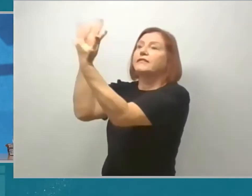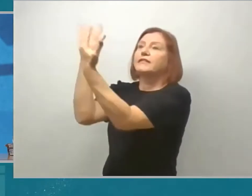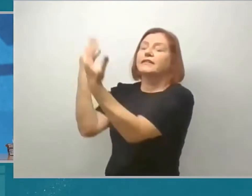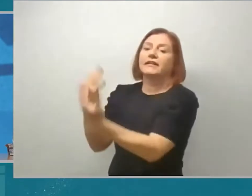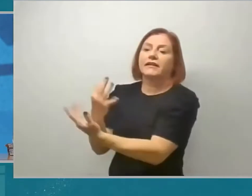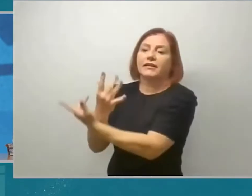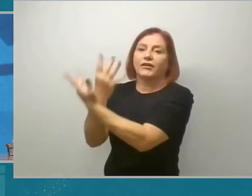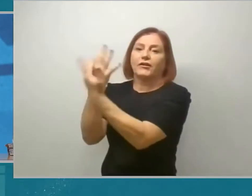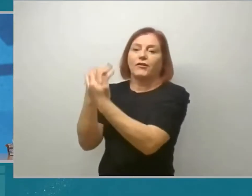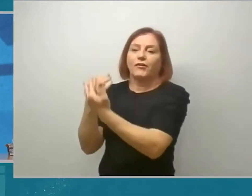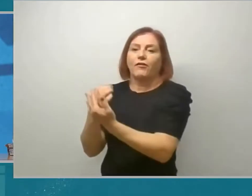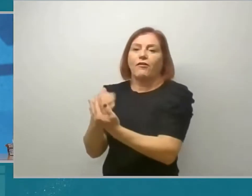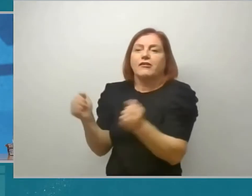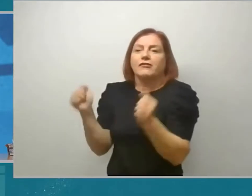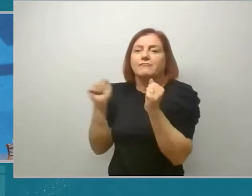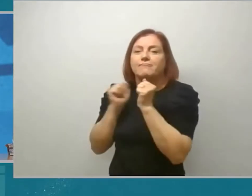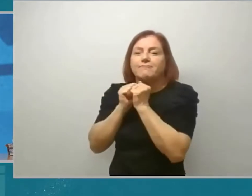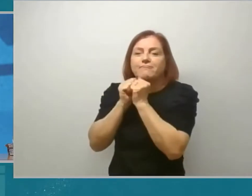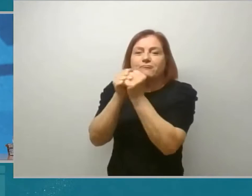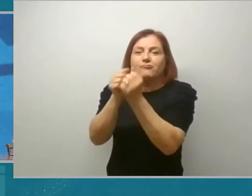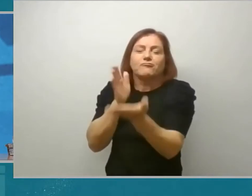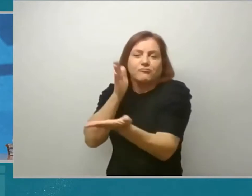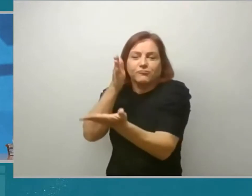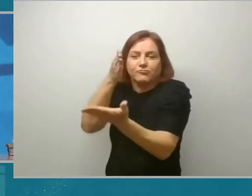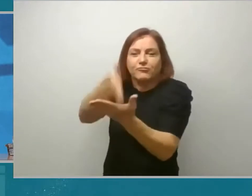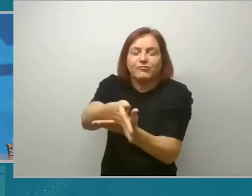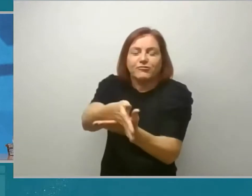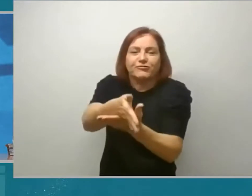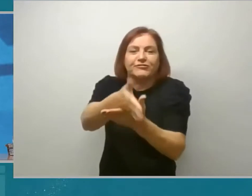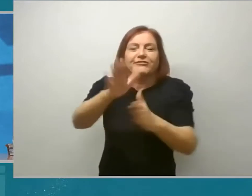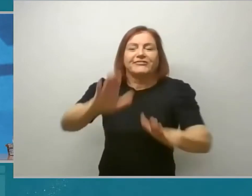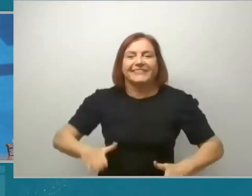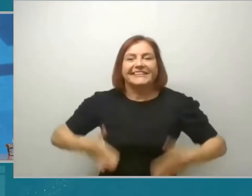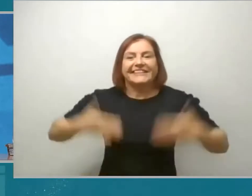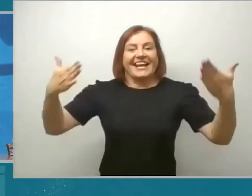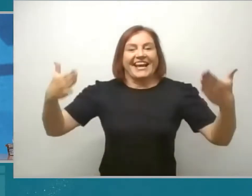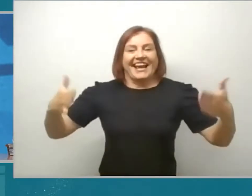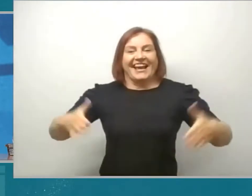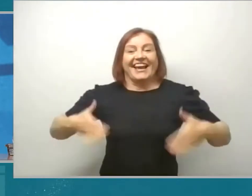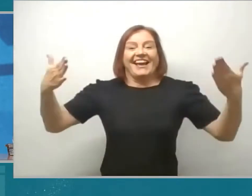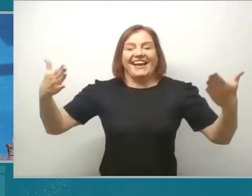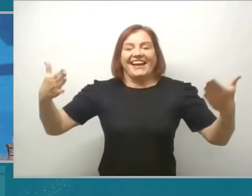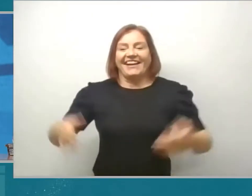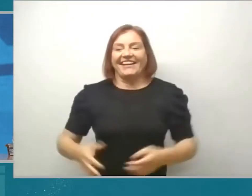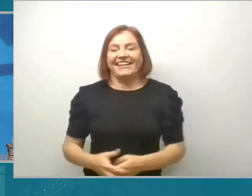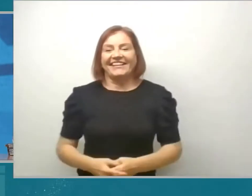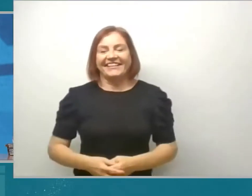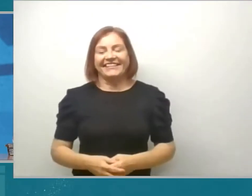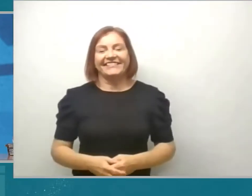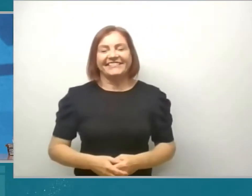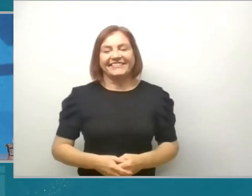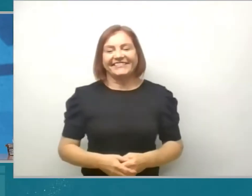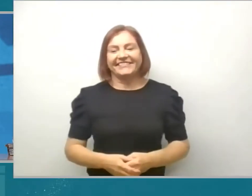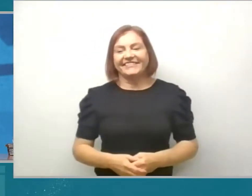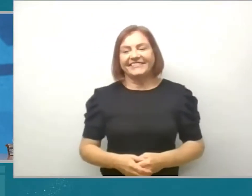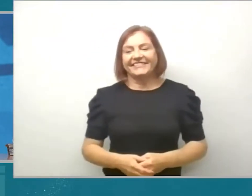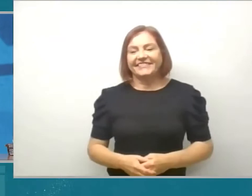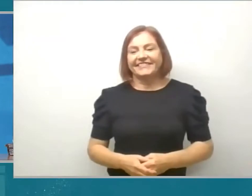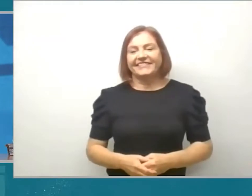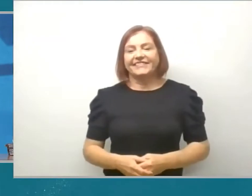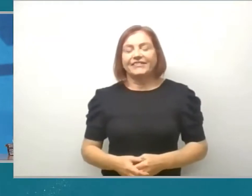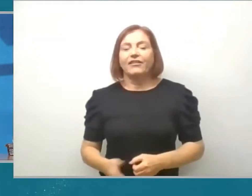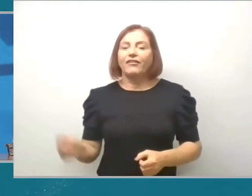Ah, Senhor Jesus, amém. Ah, Senhor Jesus. Aí, voltando para